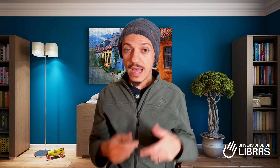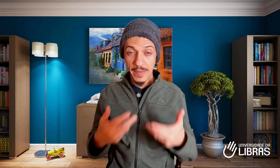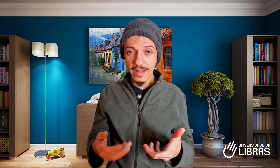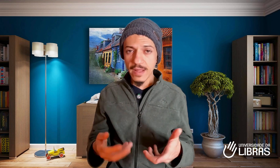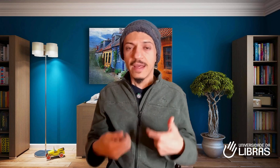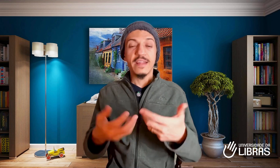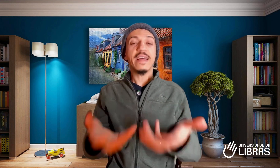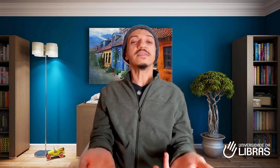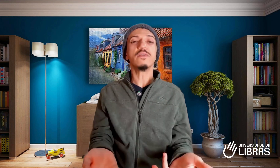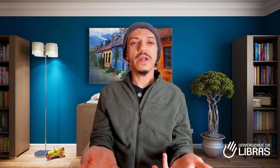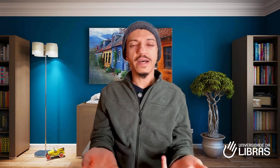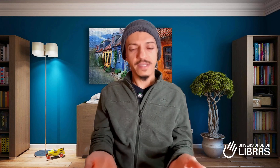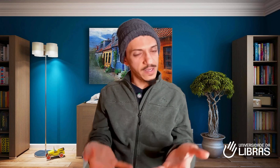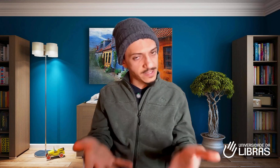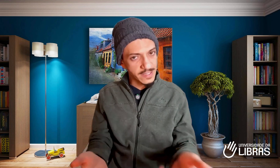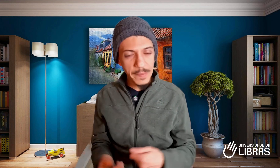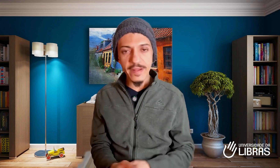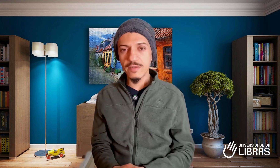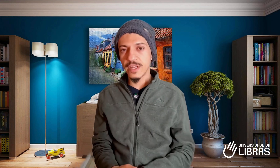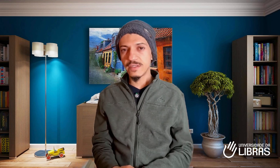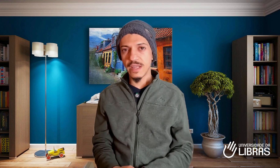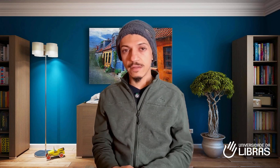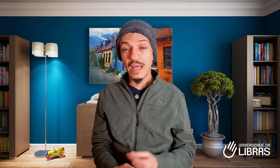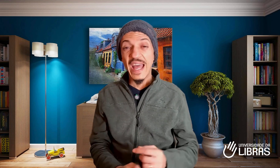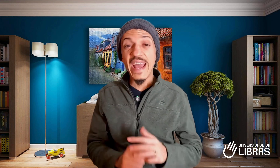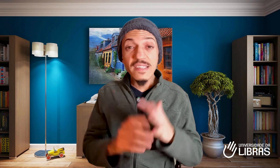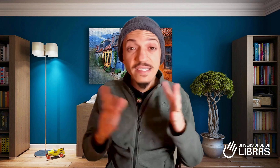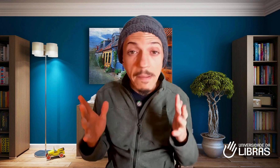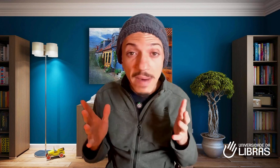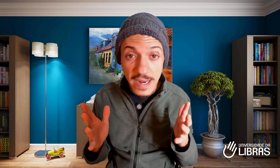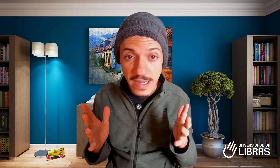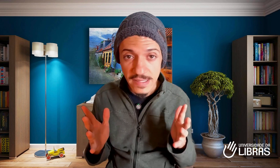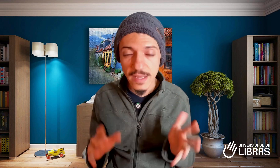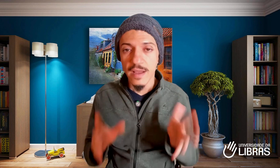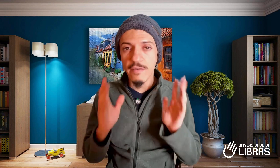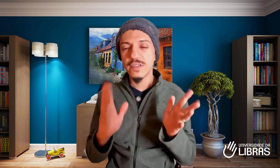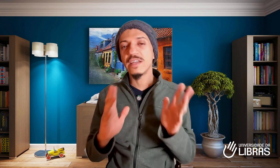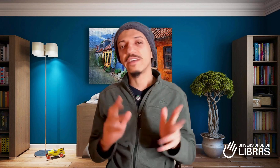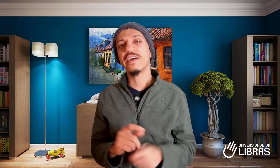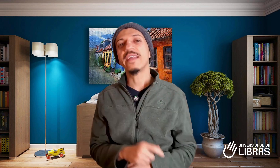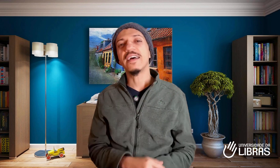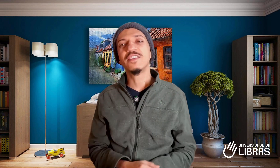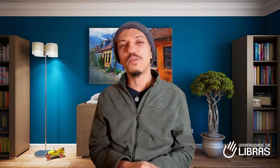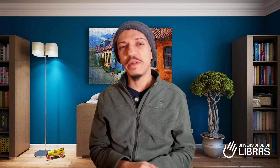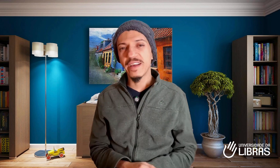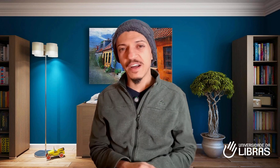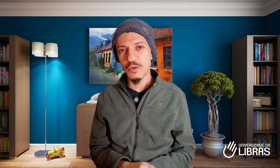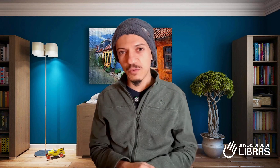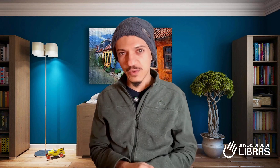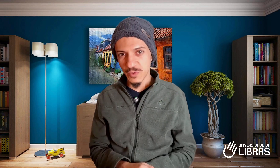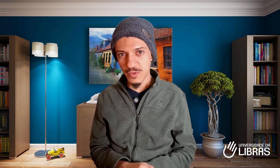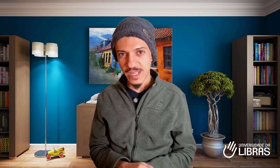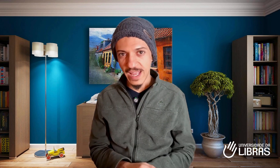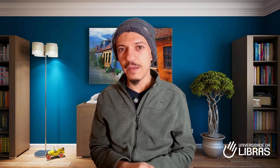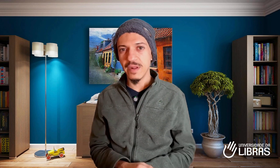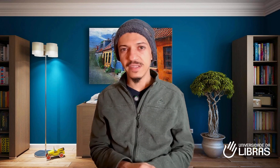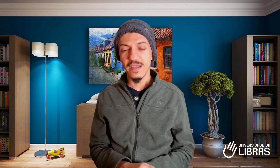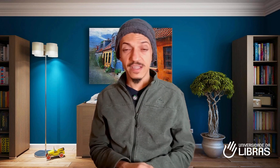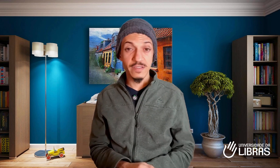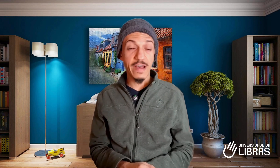aprenda e tenha segurança que você está aprendendo do jeito certo. Em semanas, você já vai estar se comunicando com surdos em Libras. Isso vai abrir